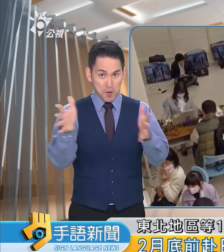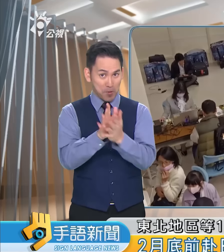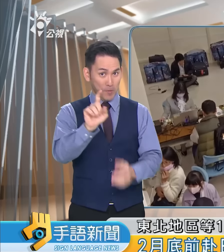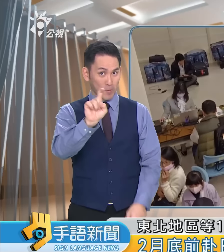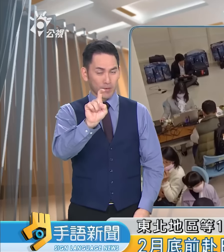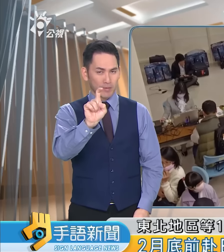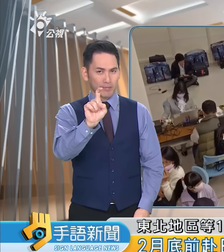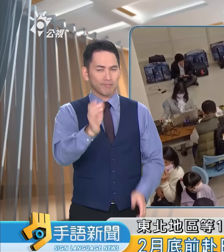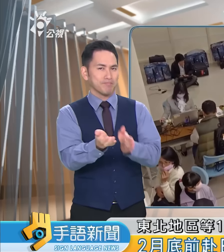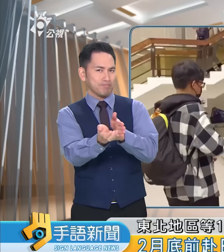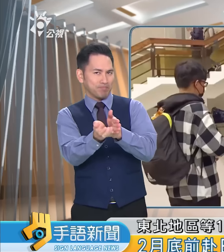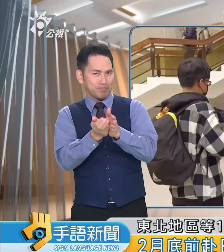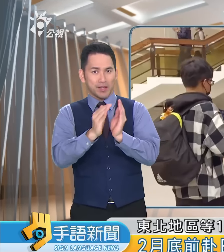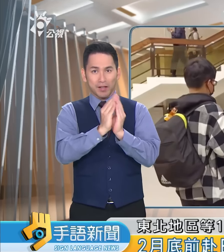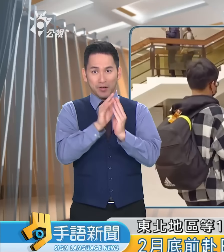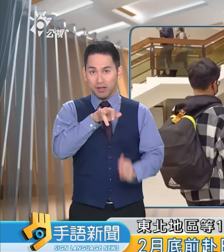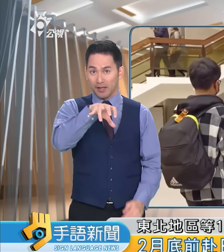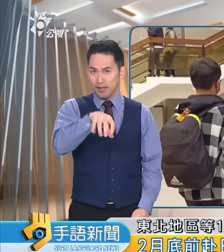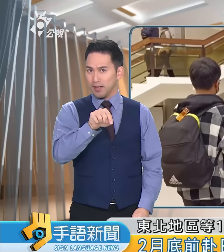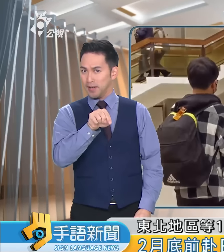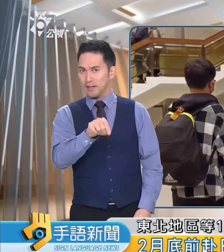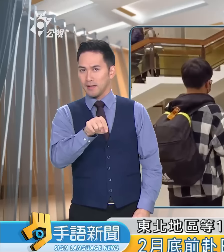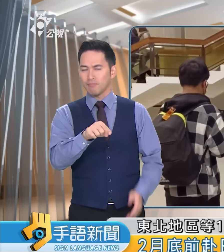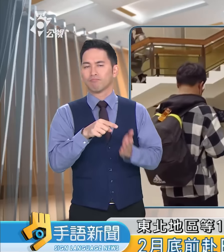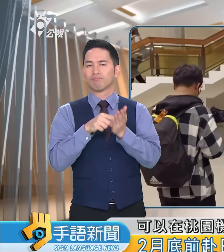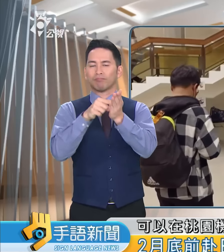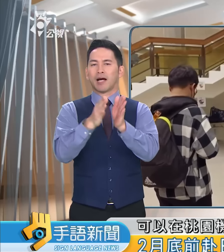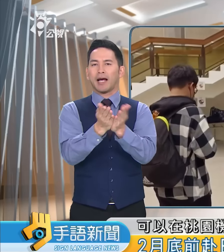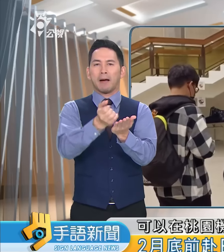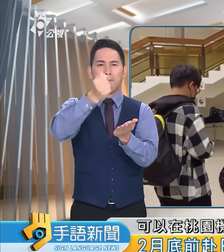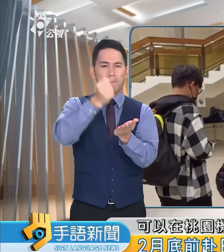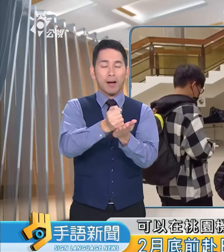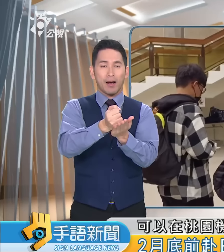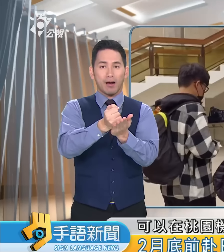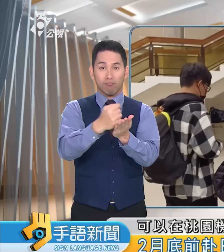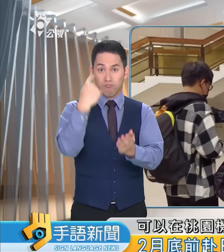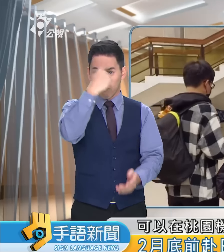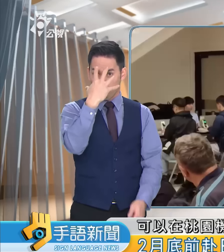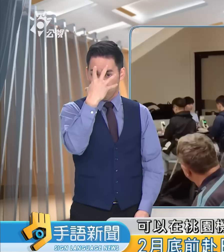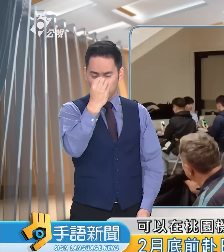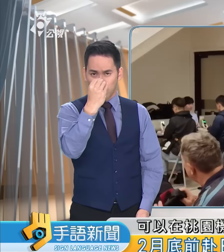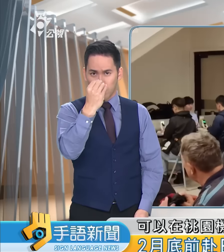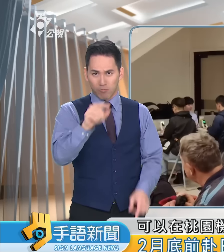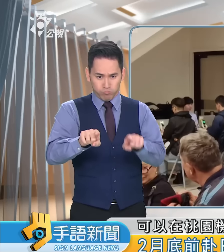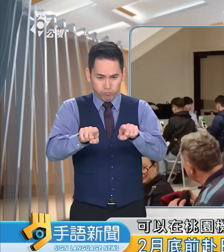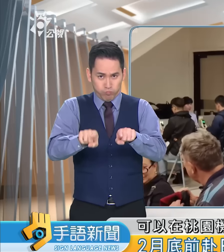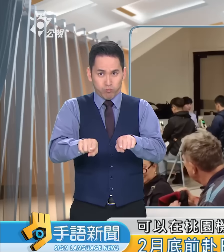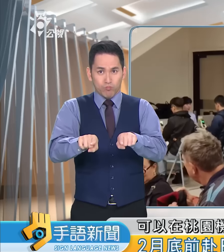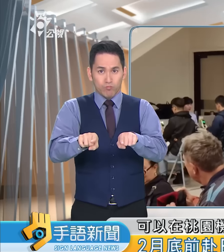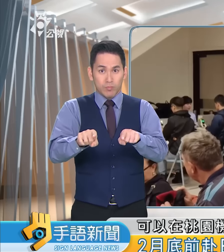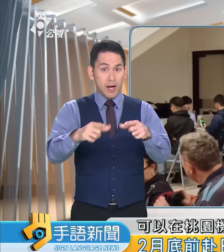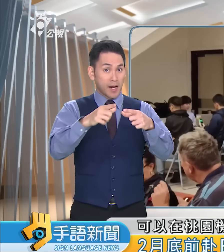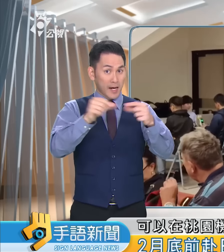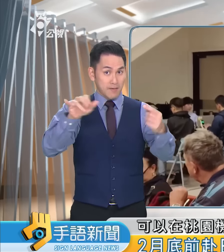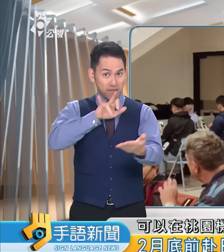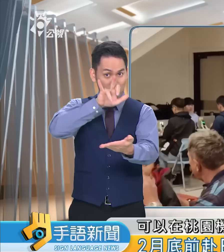等10个特定机场的旅客，可以在桃园机场内先办理境外预先通